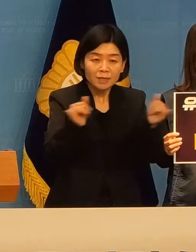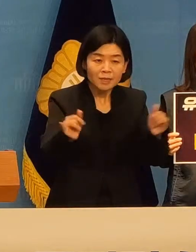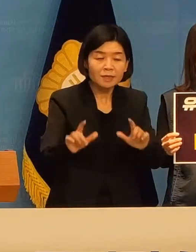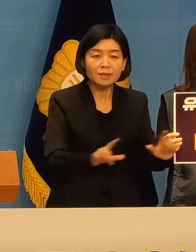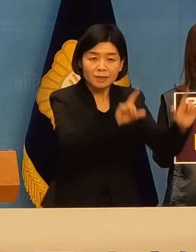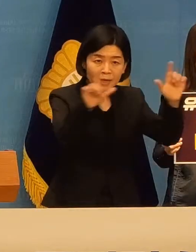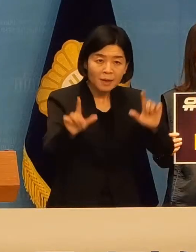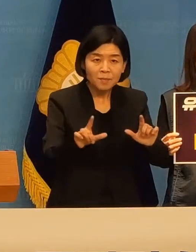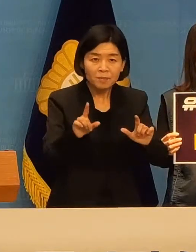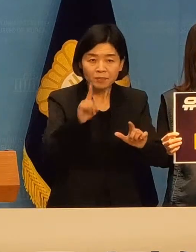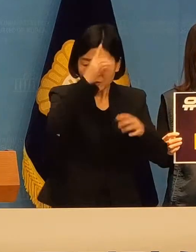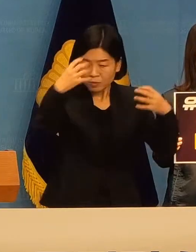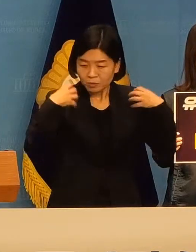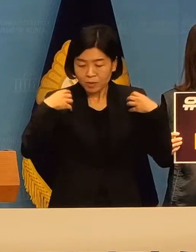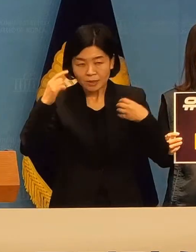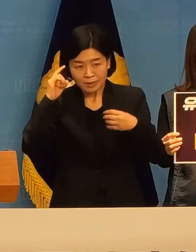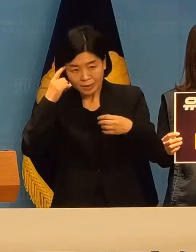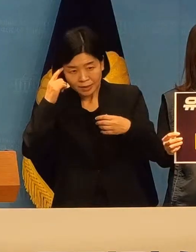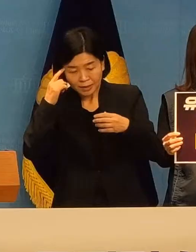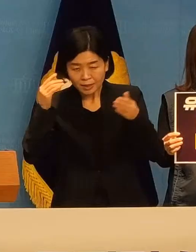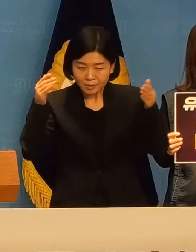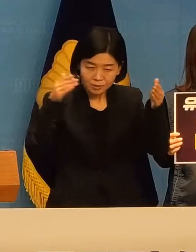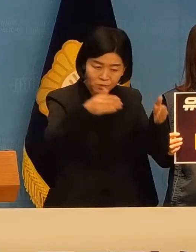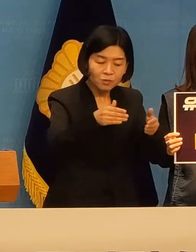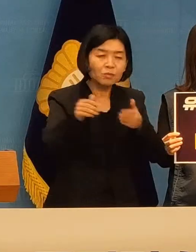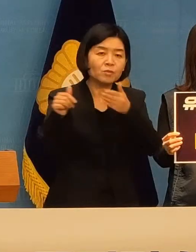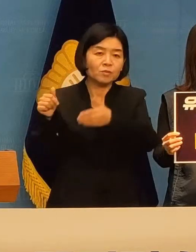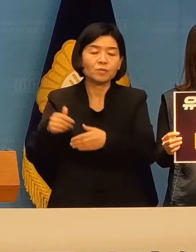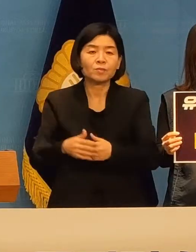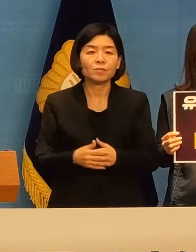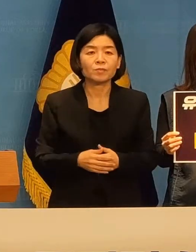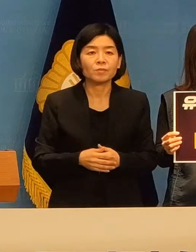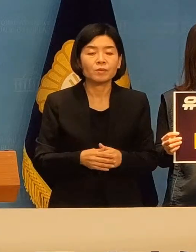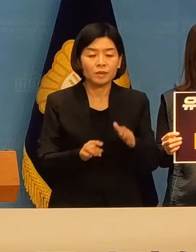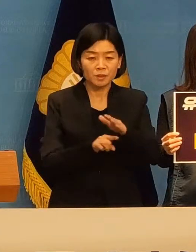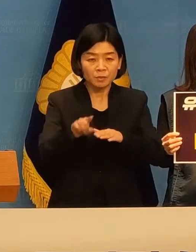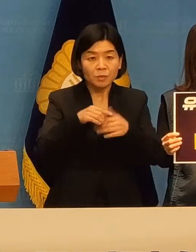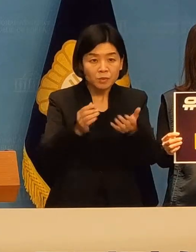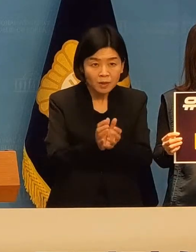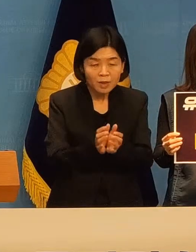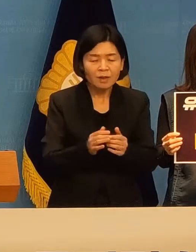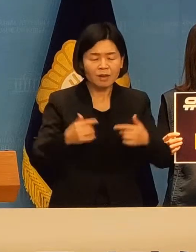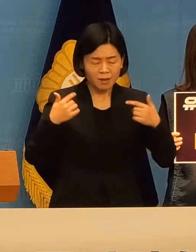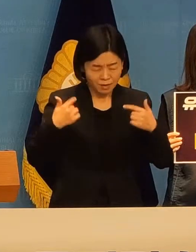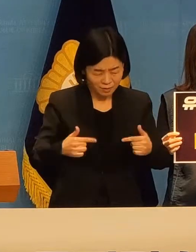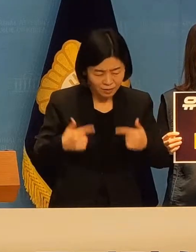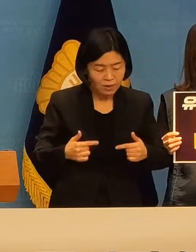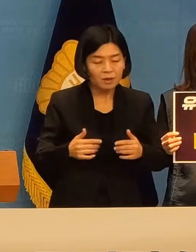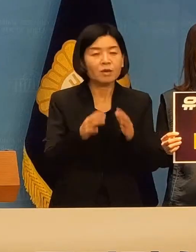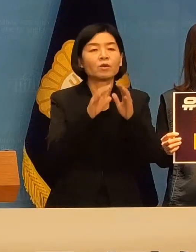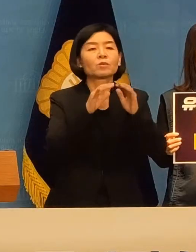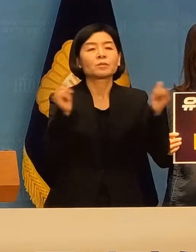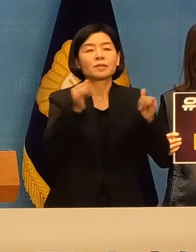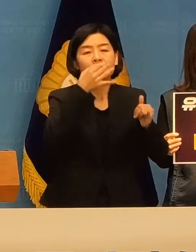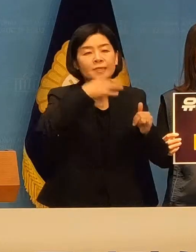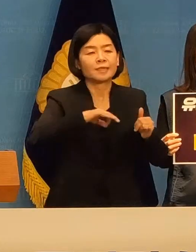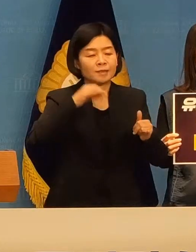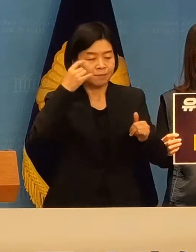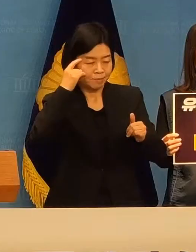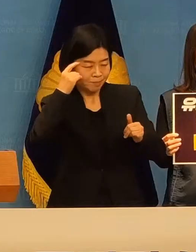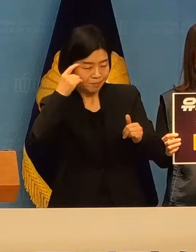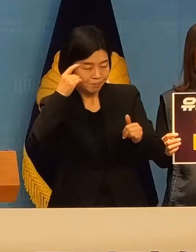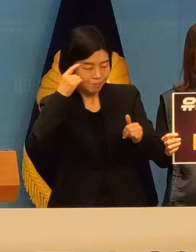귀가 모아야 한다는 점을 잊어서는 안 됩니다. 진보당은 언제나 국민의 이익을 중심에